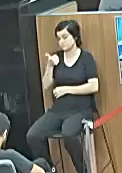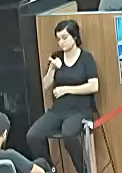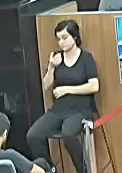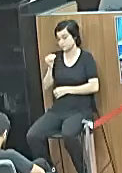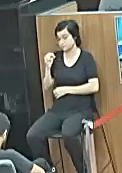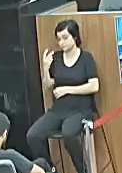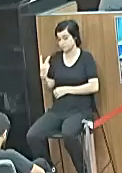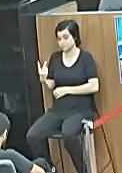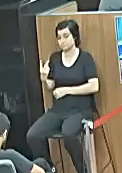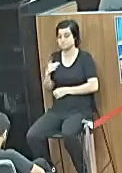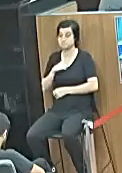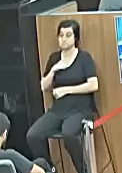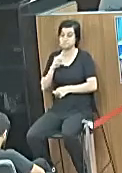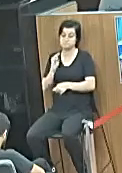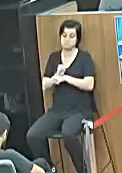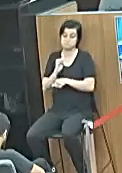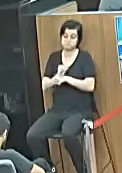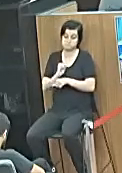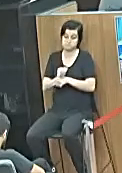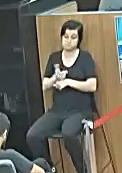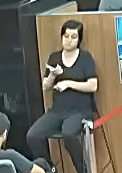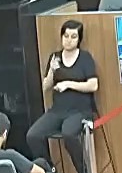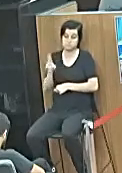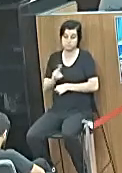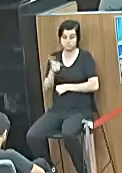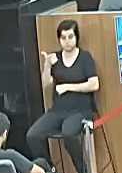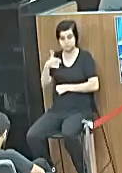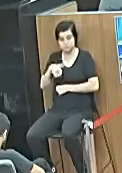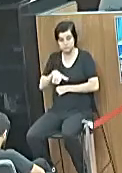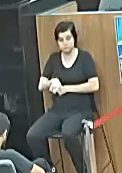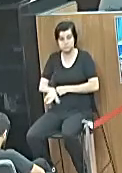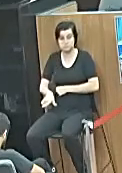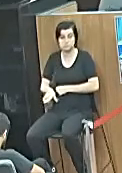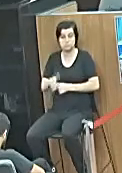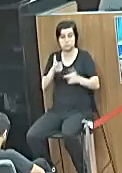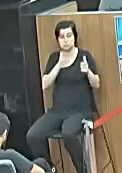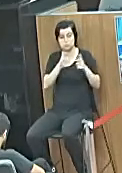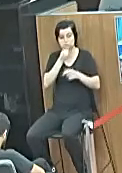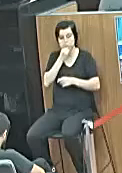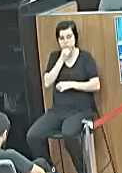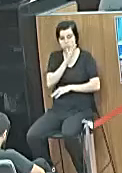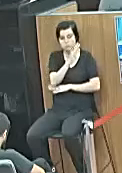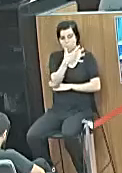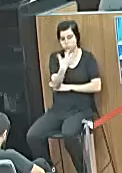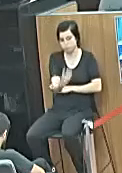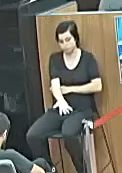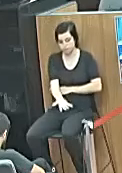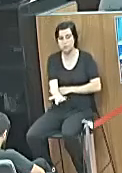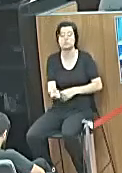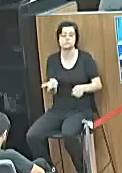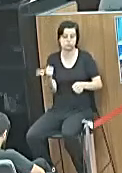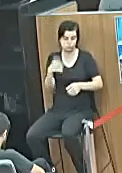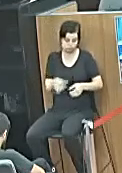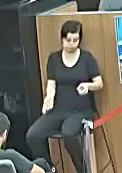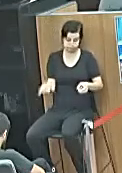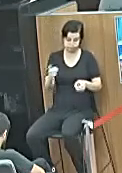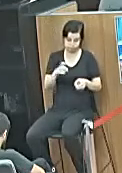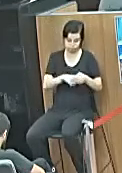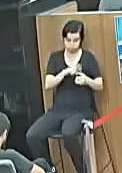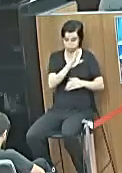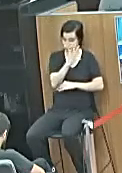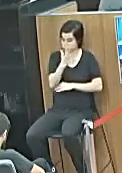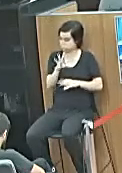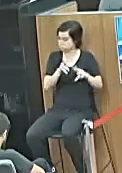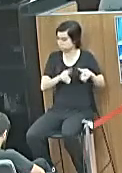de apoiar a reutilização por meio de cooperativas de áreas degradadas e contaminadas para fins de geração de energia solar